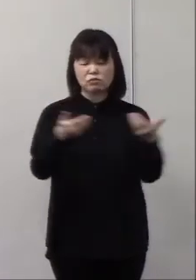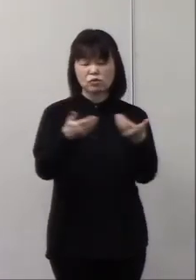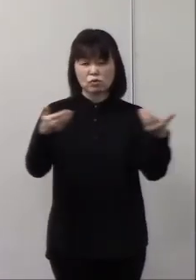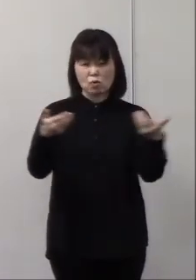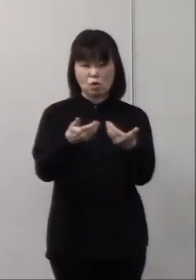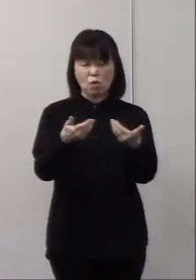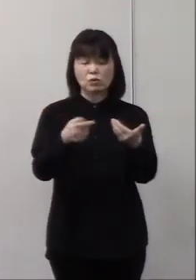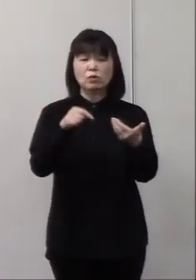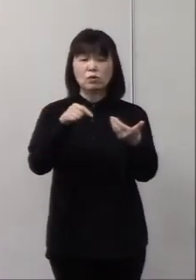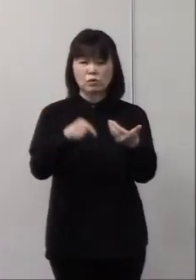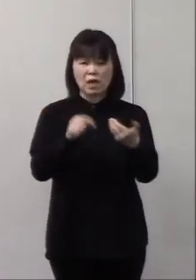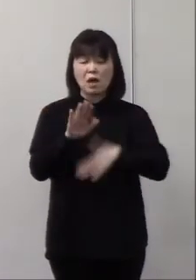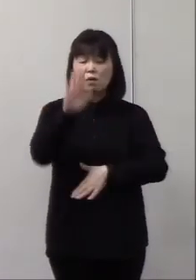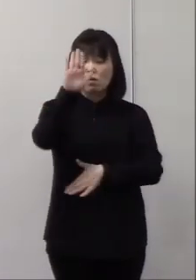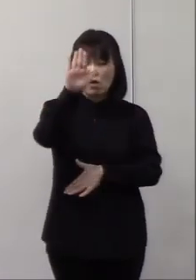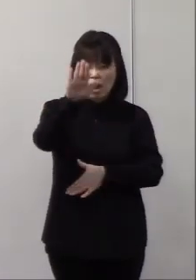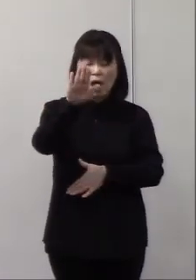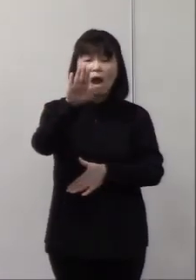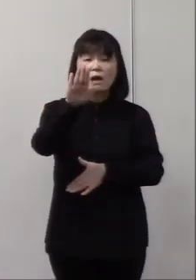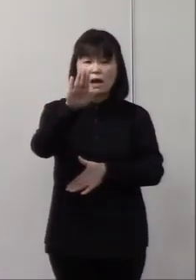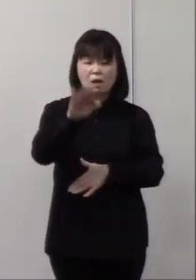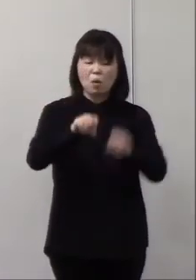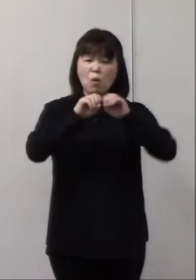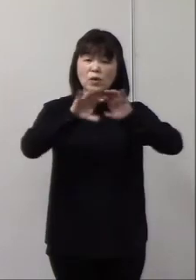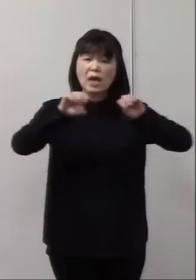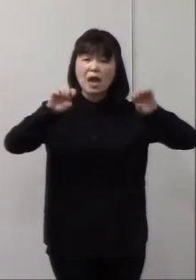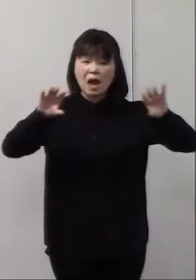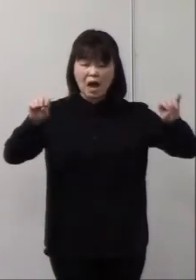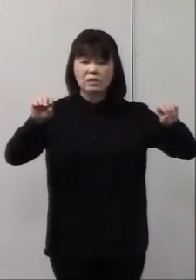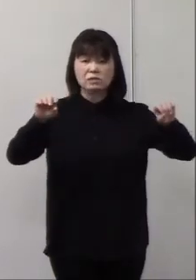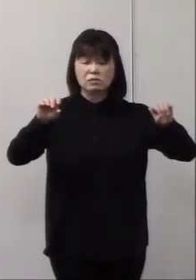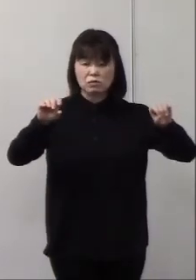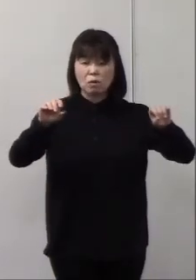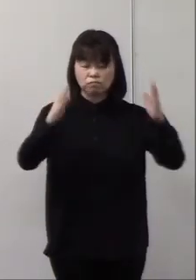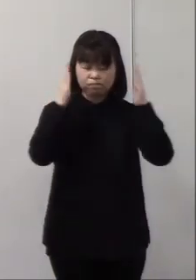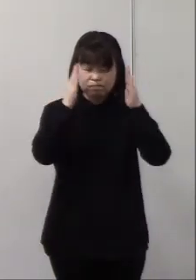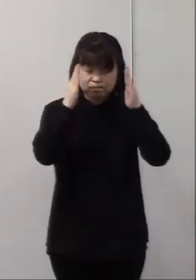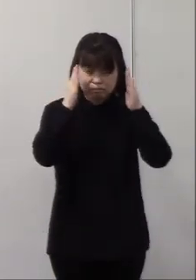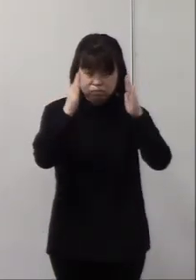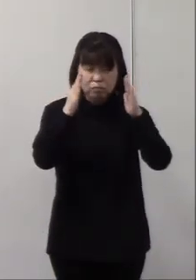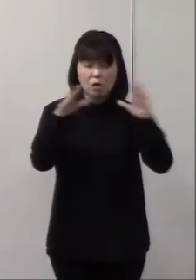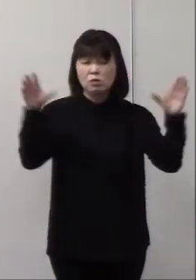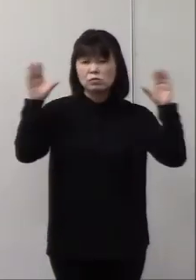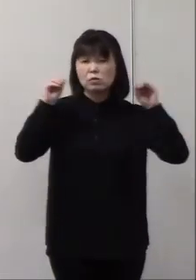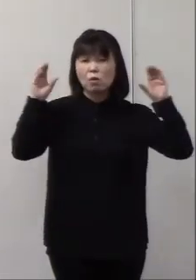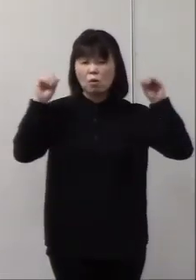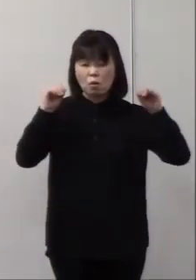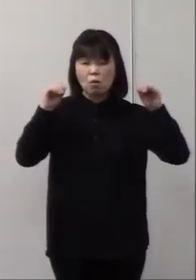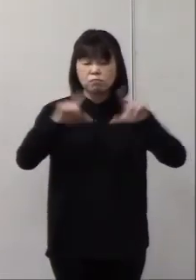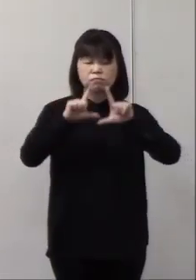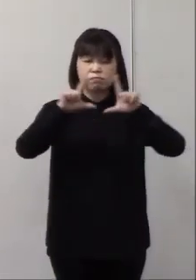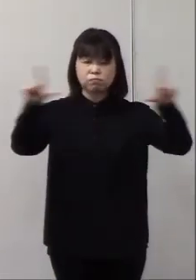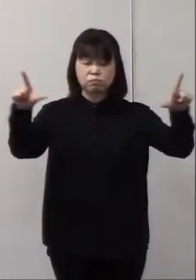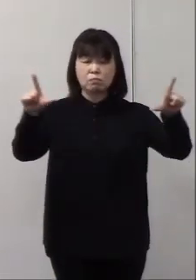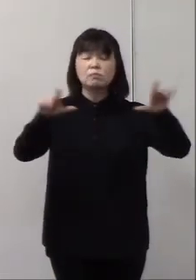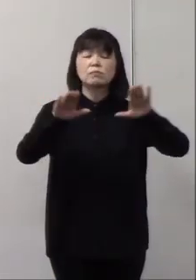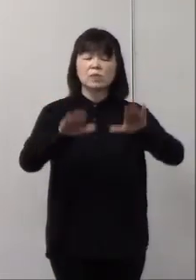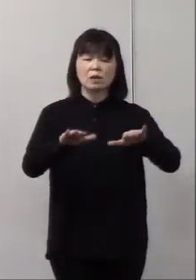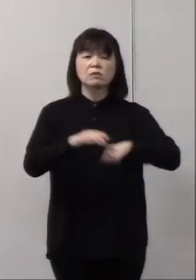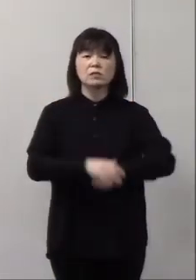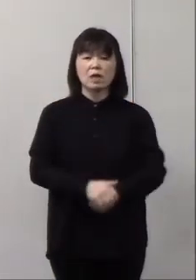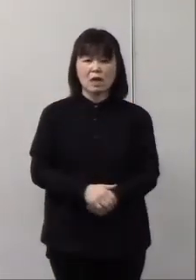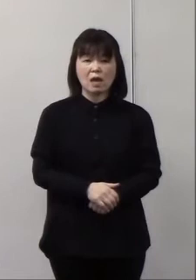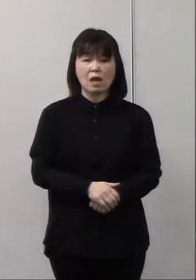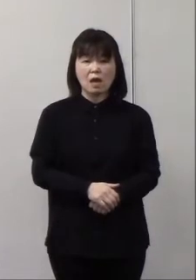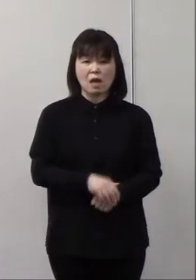これからもしっかりと啓発に力を入れて情報発信をしていくという意味で、広報